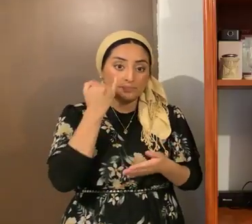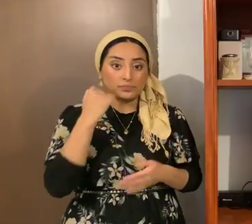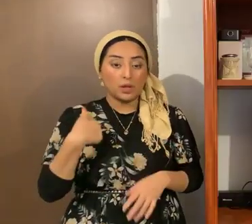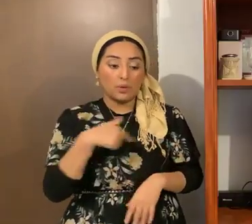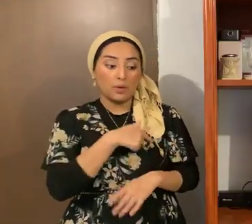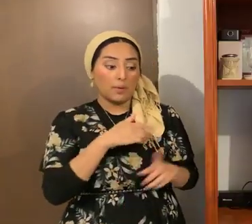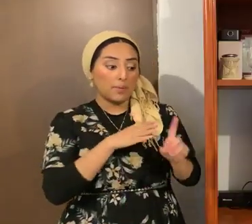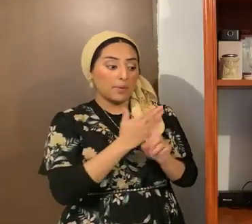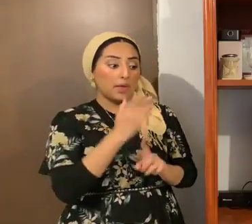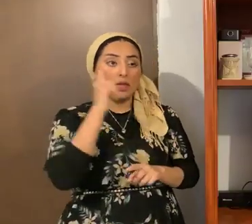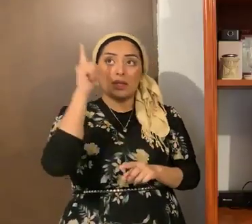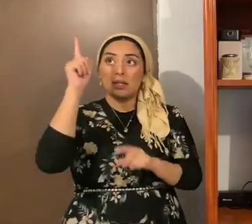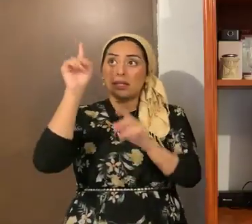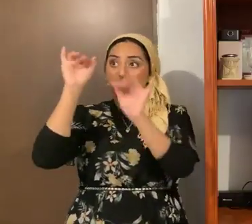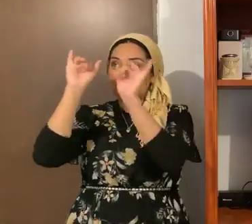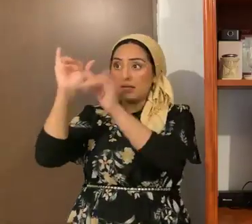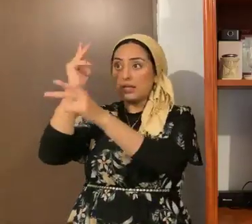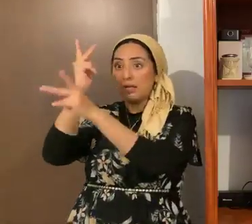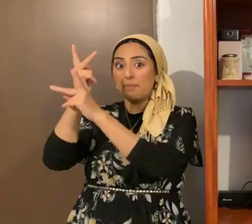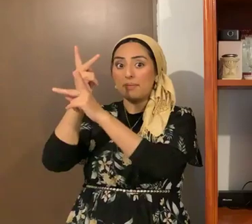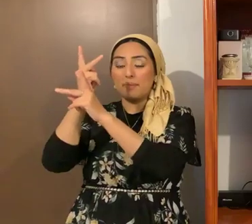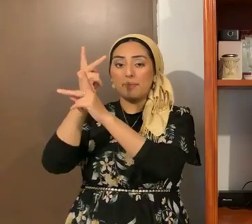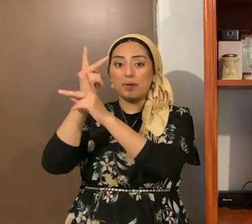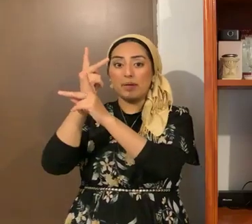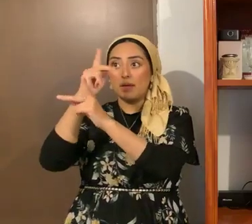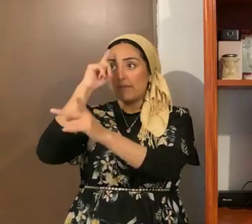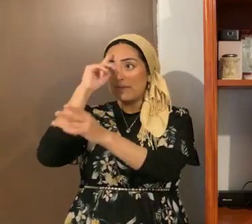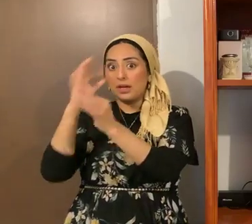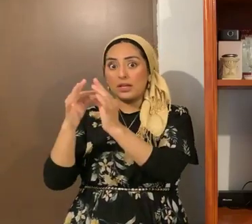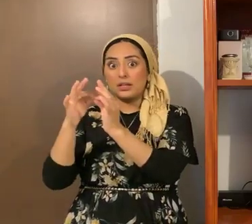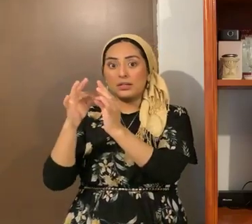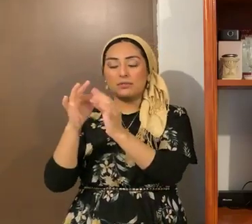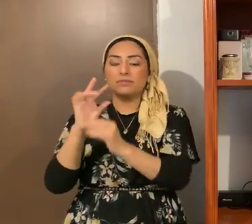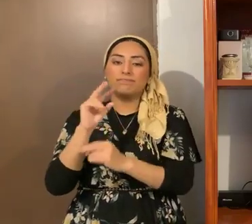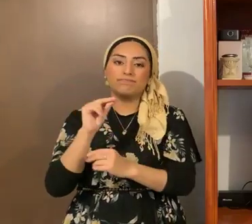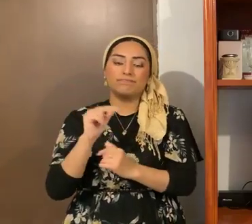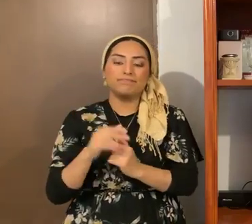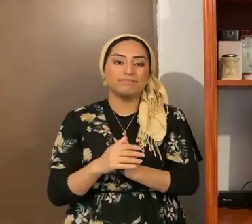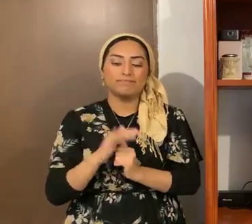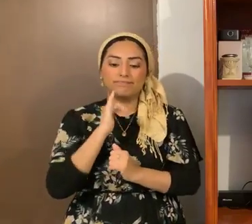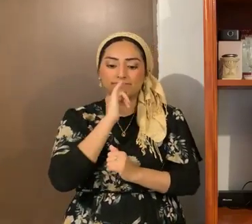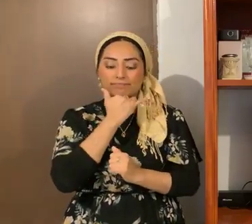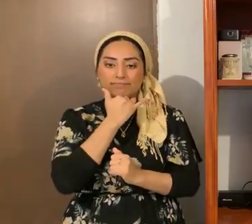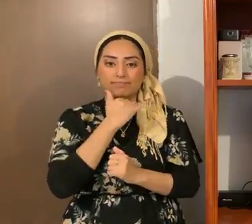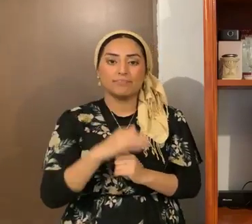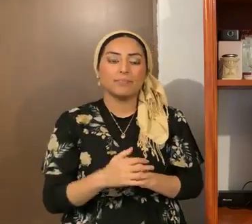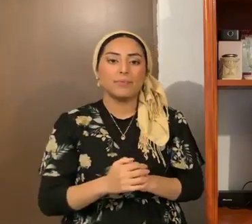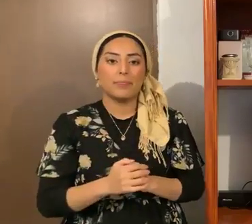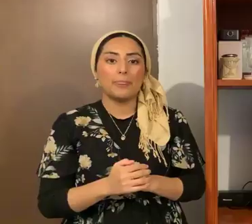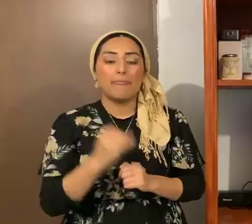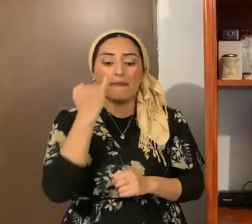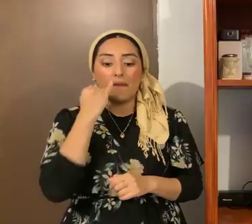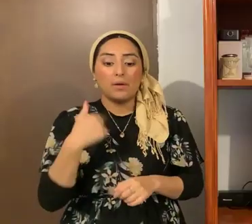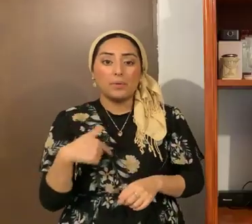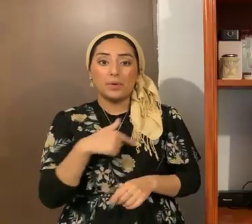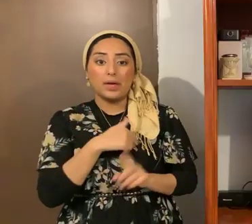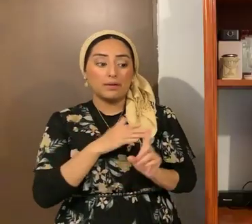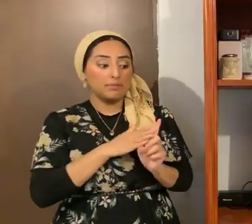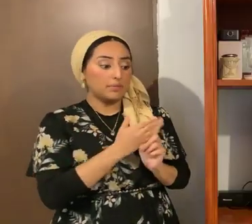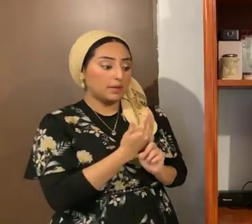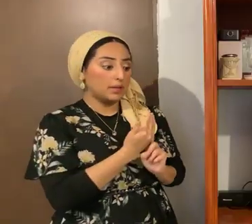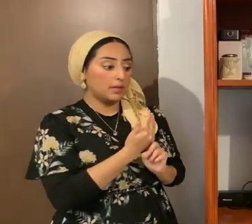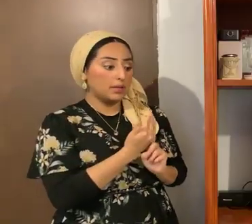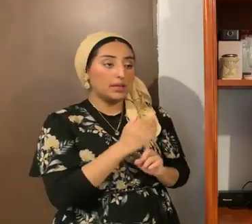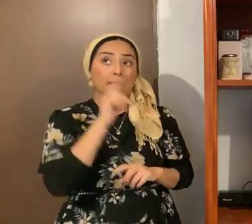fuéramos infieles, Él permanece fiel a mí. Salvo siempre salvo. ¿No es así? No es así. Si fuéramos infieles,